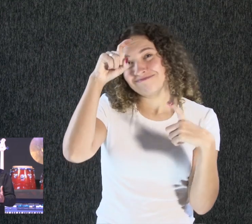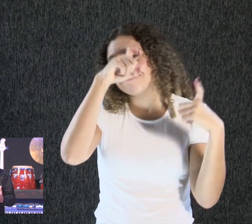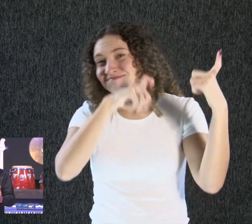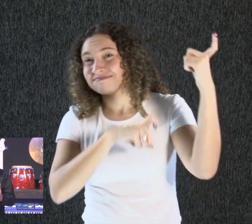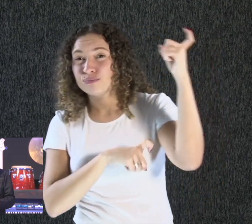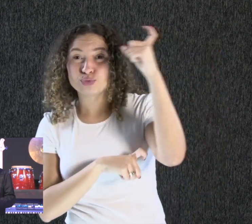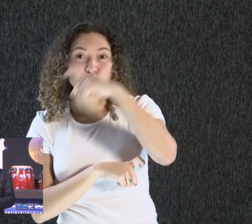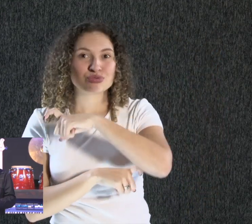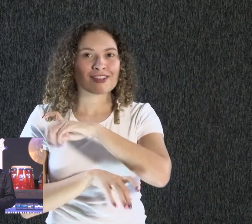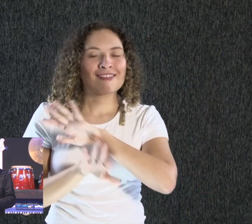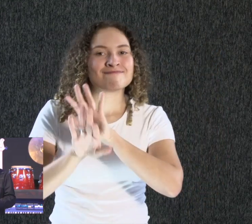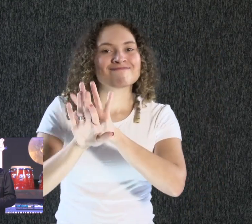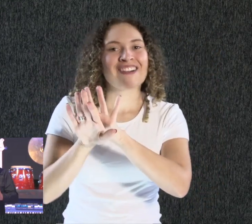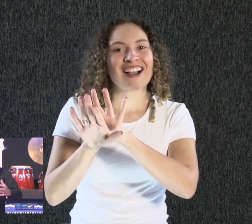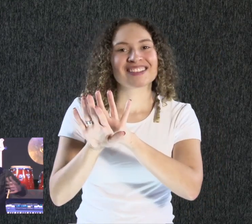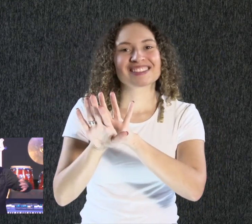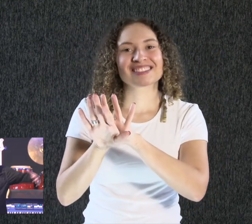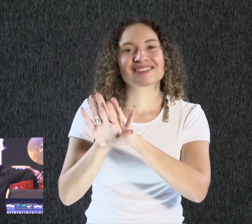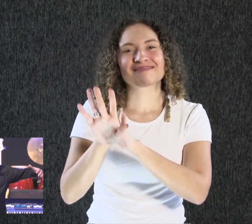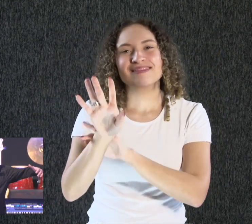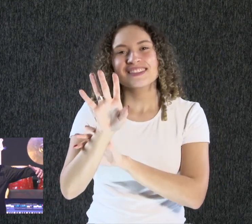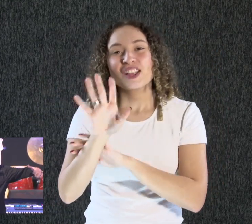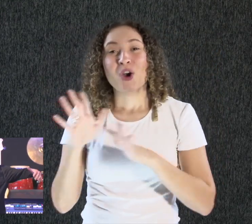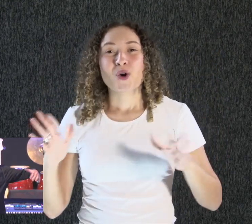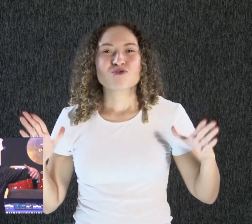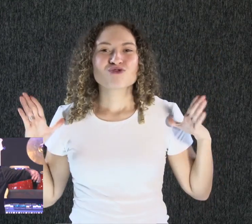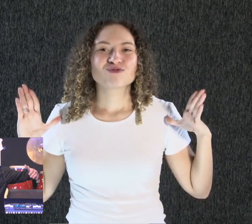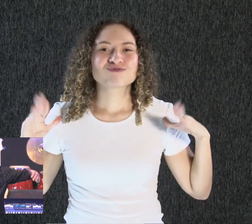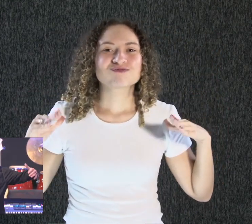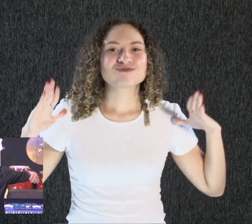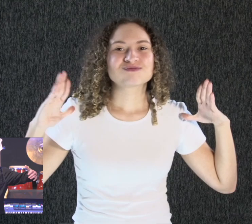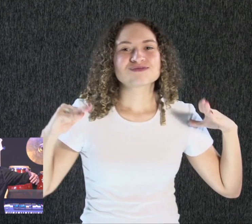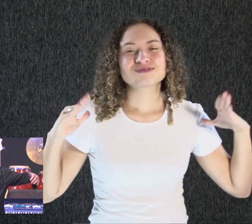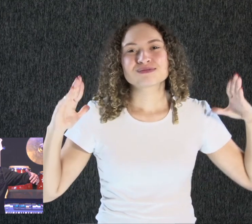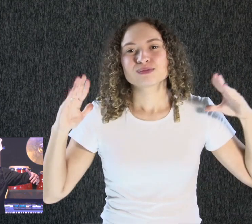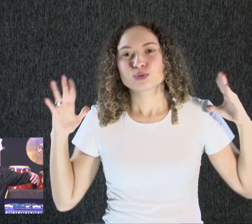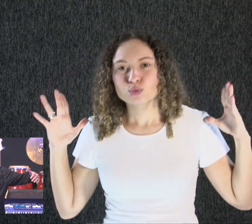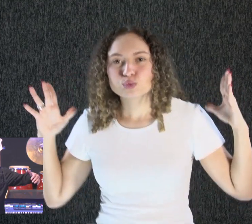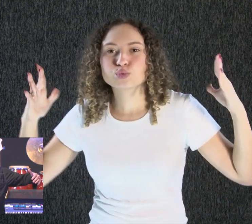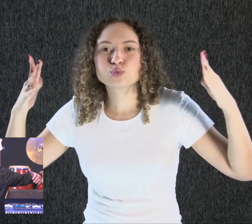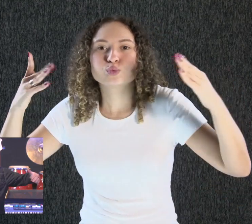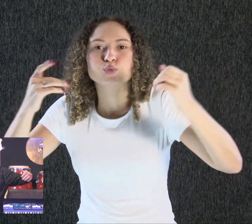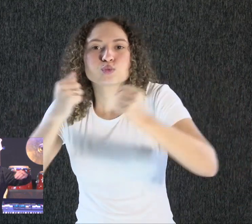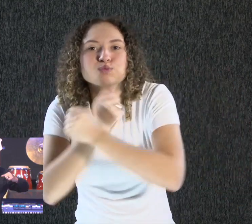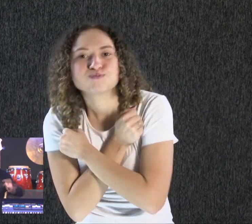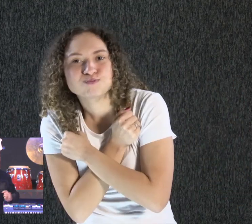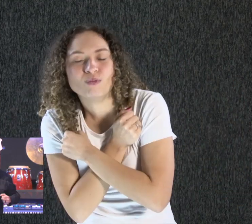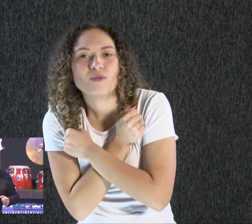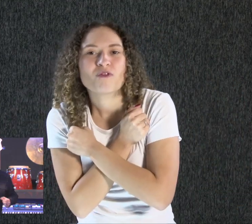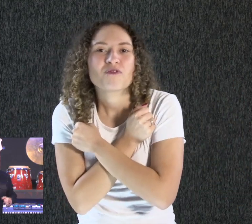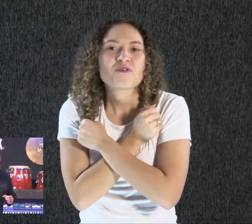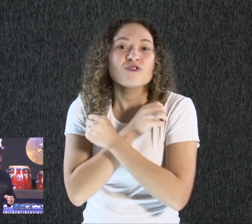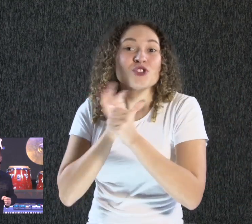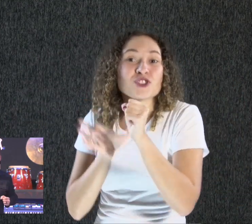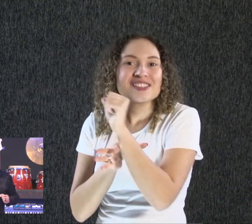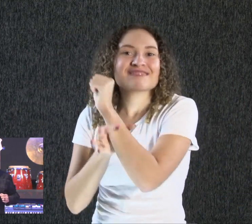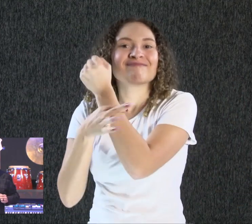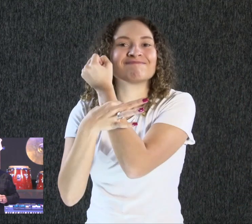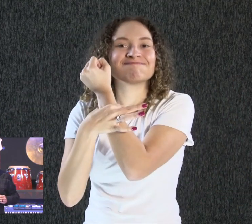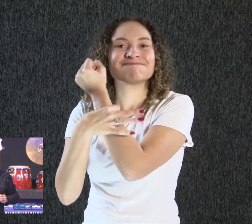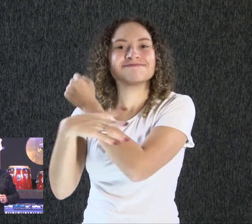do deserto, as asas do Altíssimo cobrem aqueles que confiam nele. Você confia no